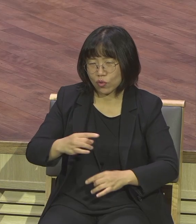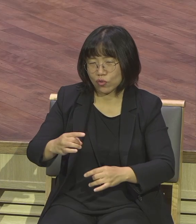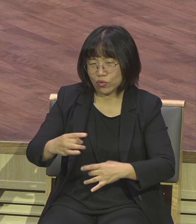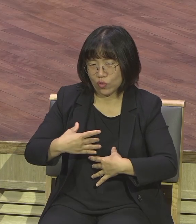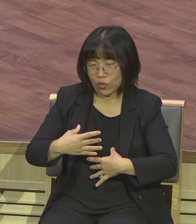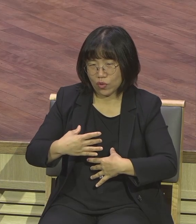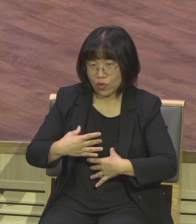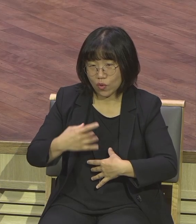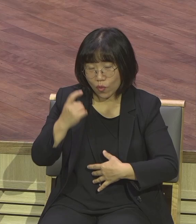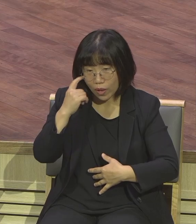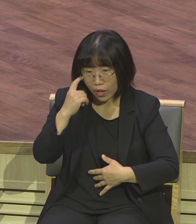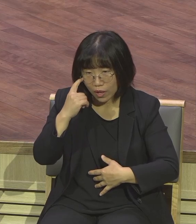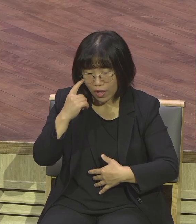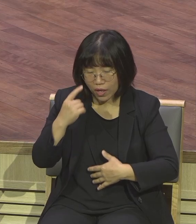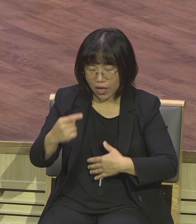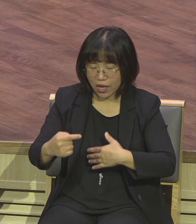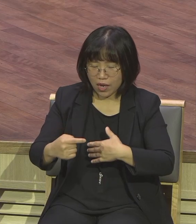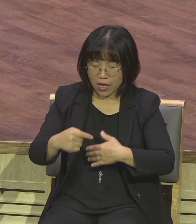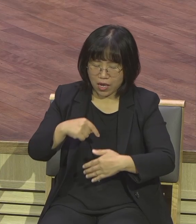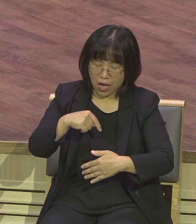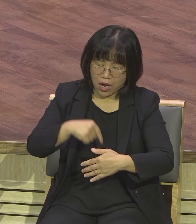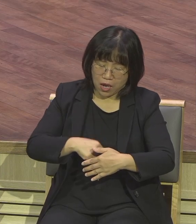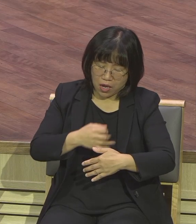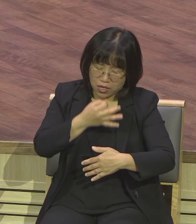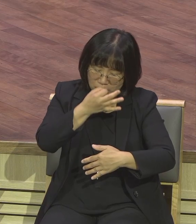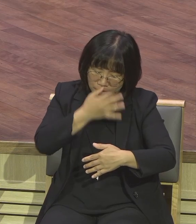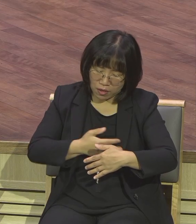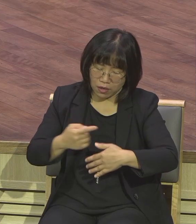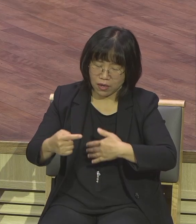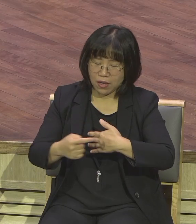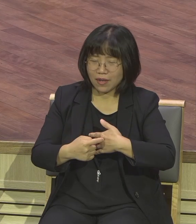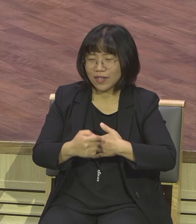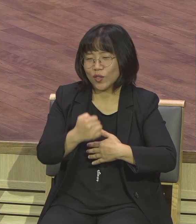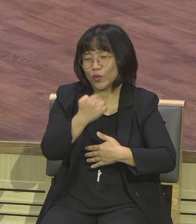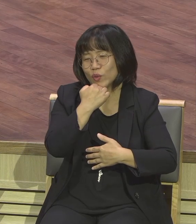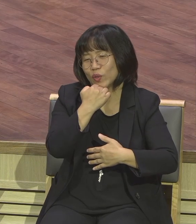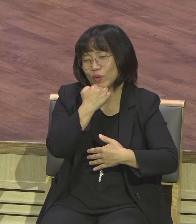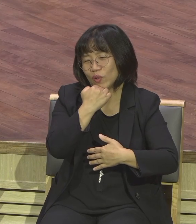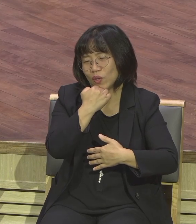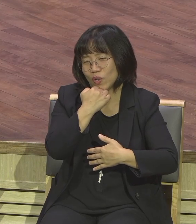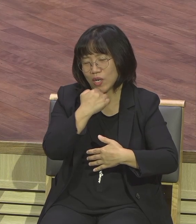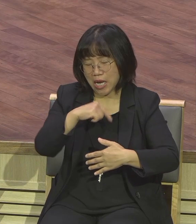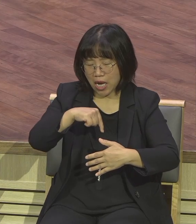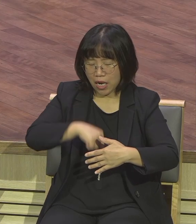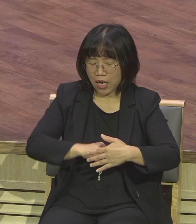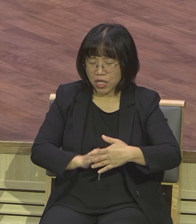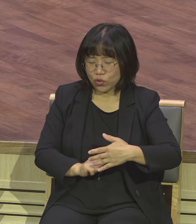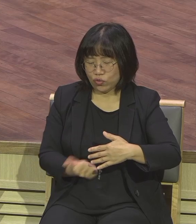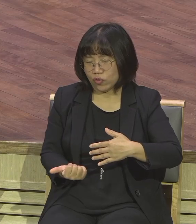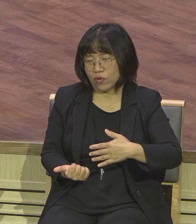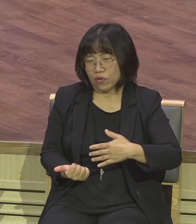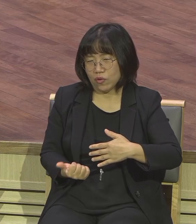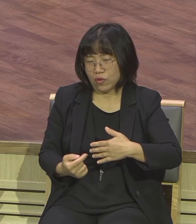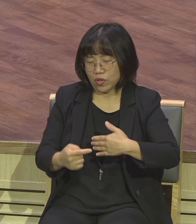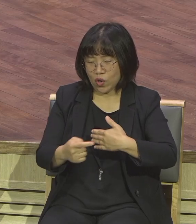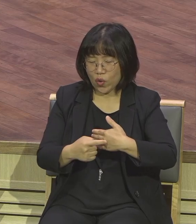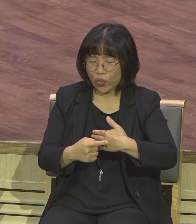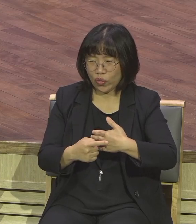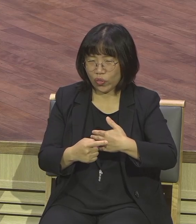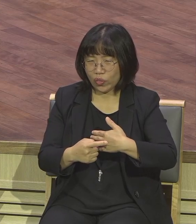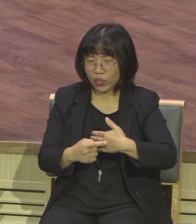속은 힘든데, 끝으로는 웃지요. 속은 아주 죽을 맛인데, 포장, 위장.